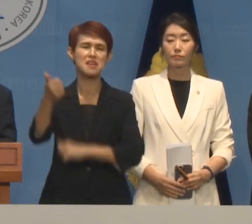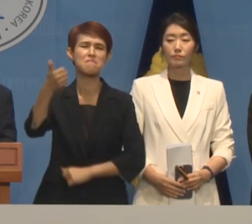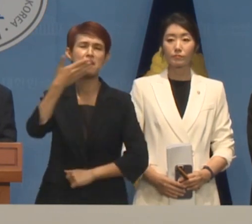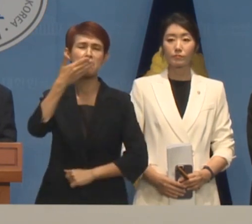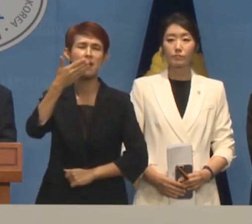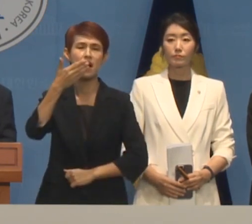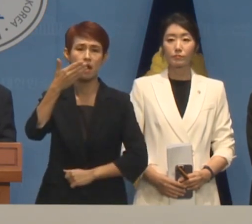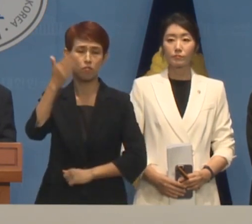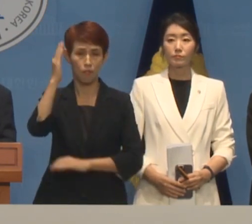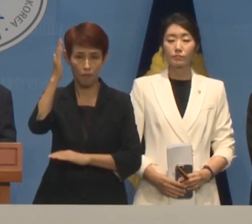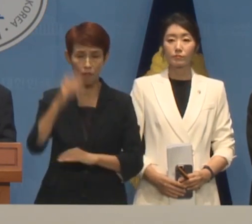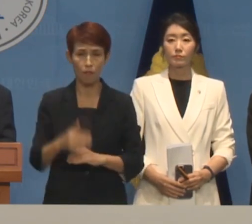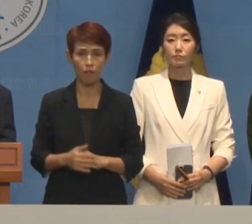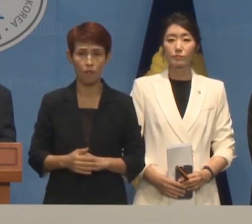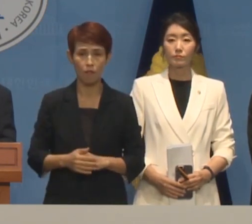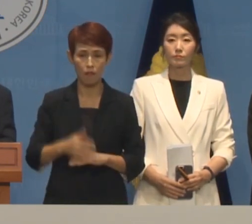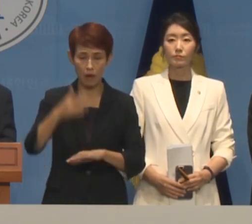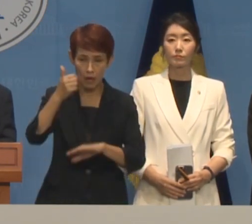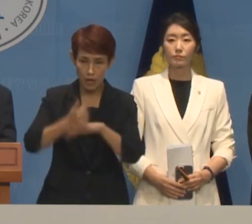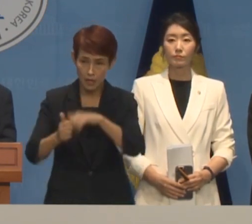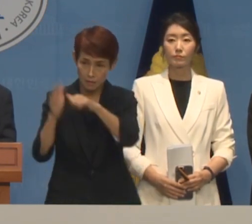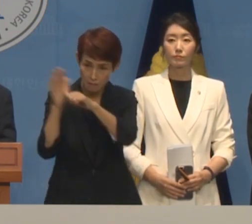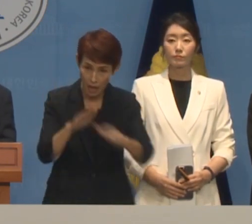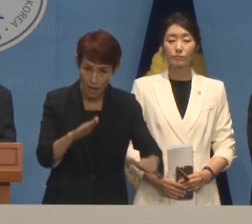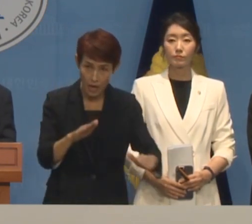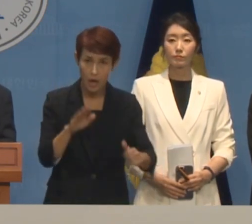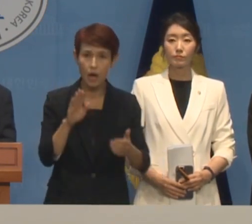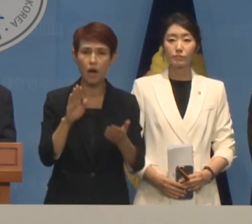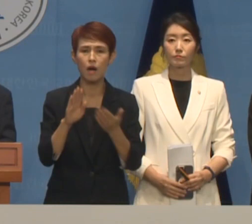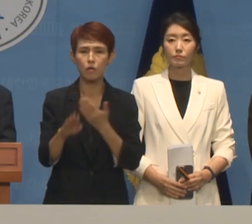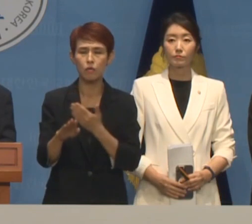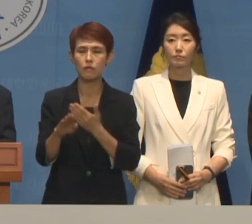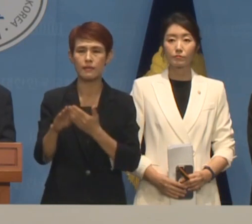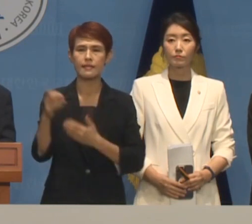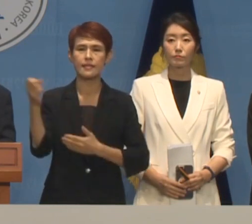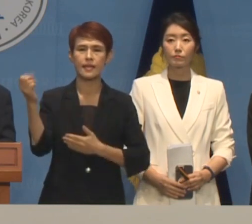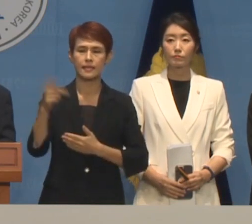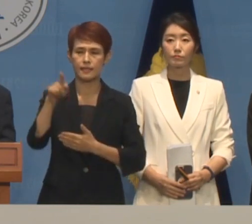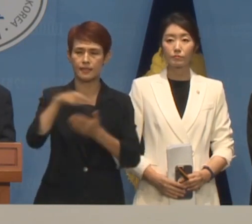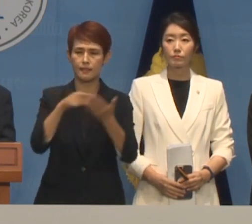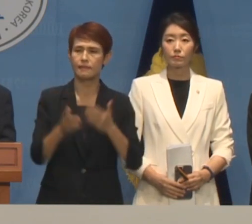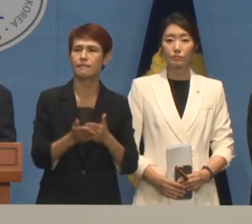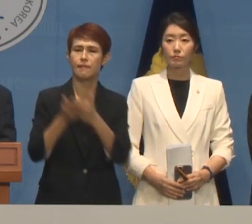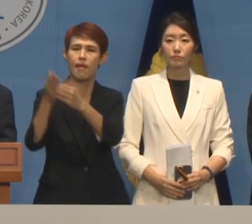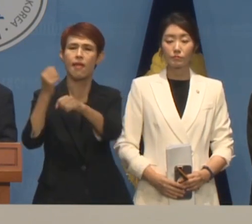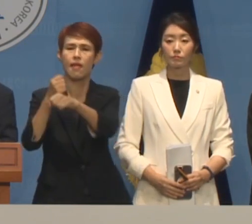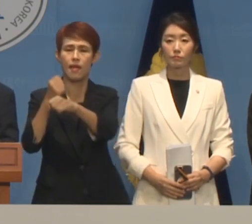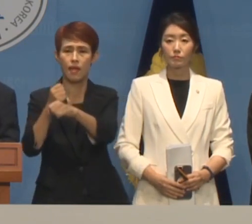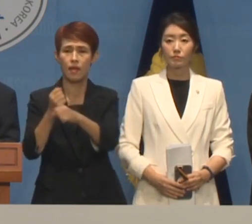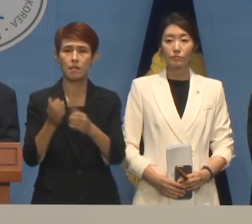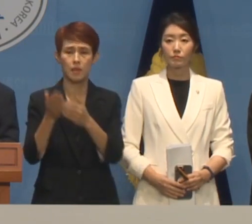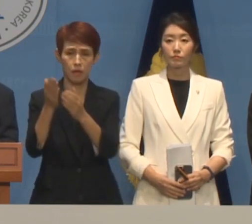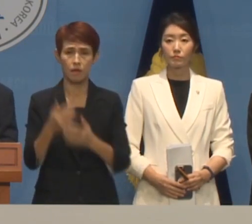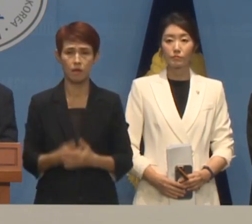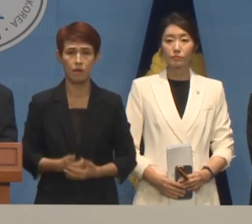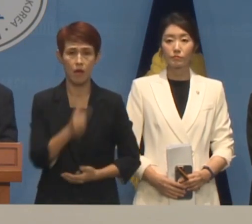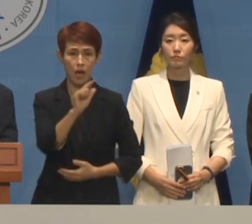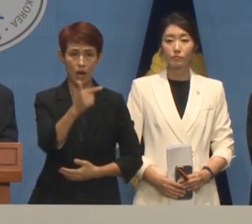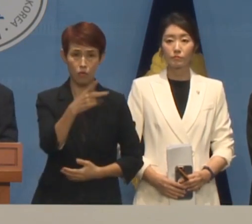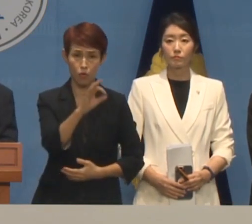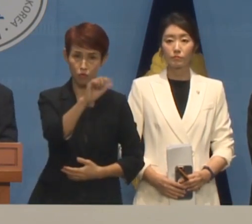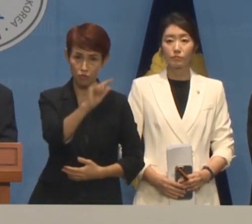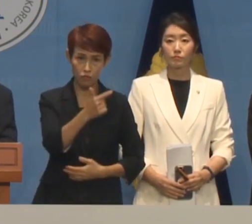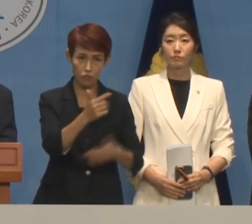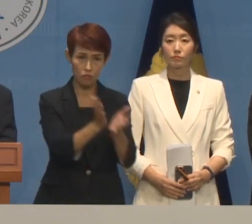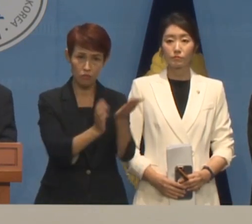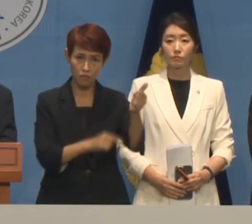소송 결과가 나온 뒤에야 구상소송 등을 진행하겠다는 안일한 태도를 보였습니다. 이러한 한동훈 전 장관의